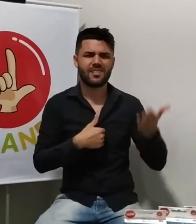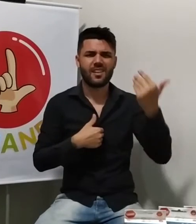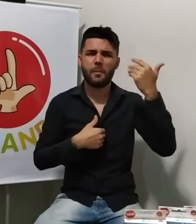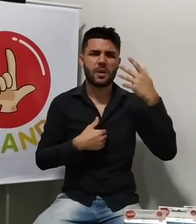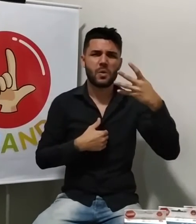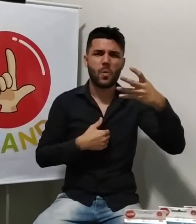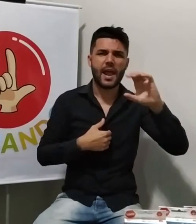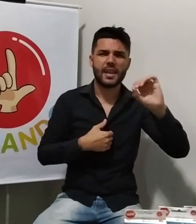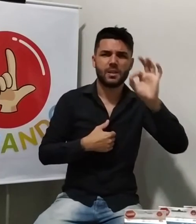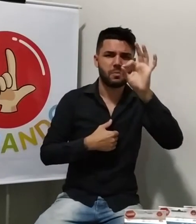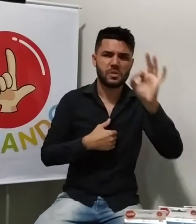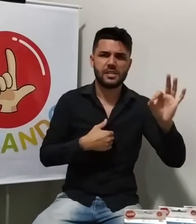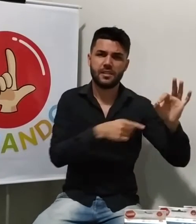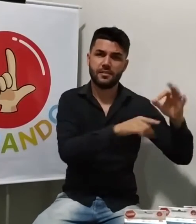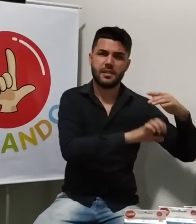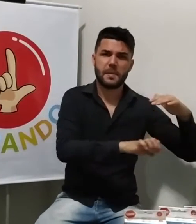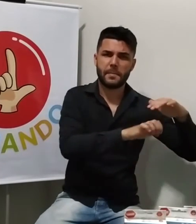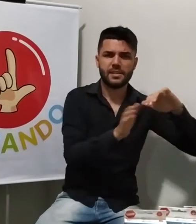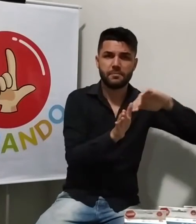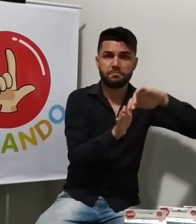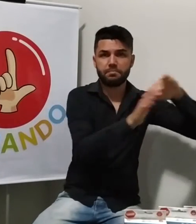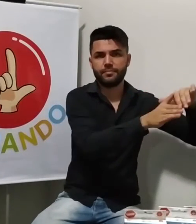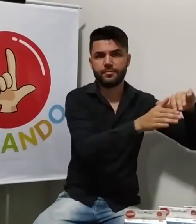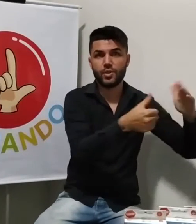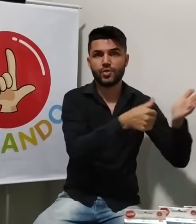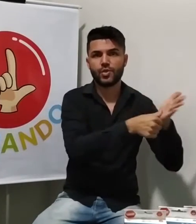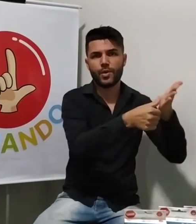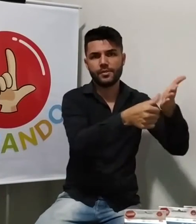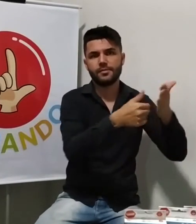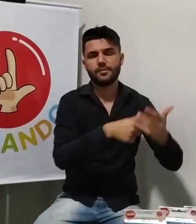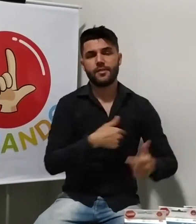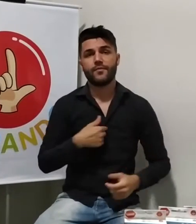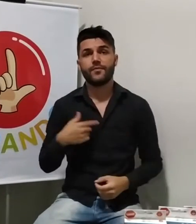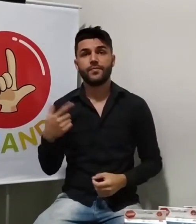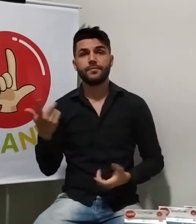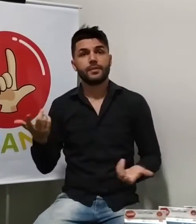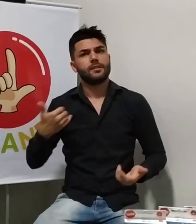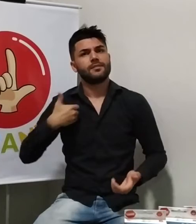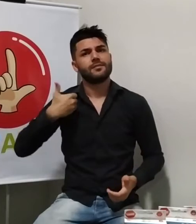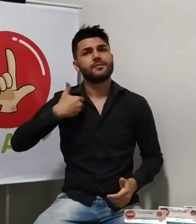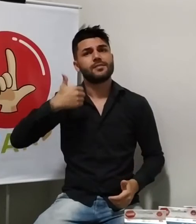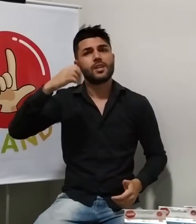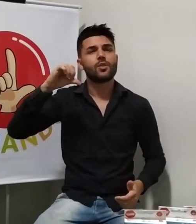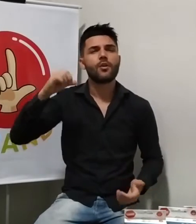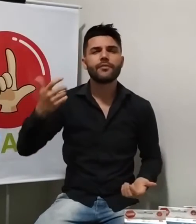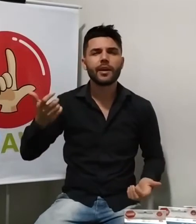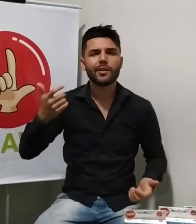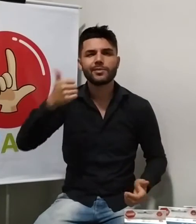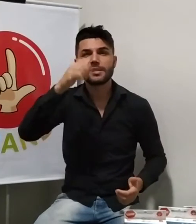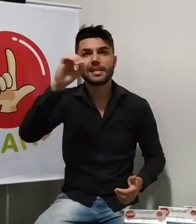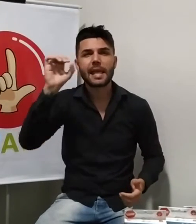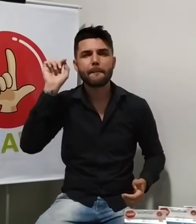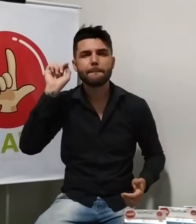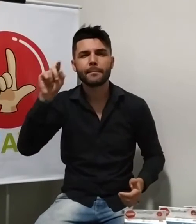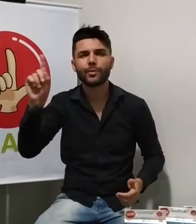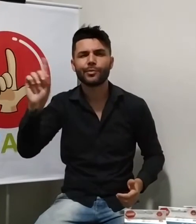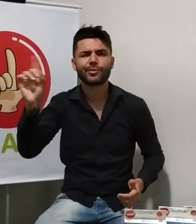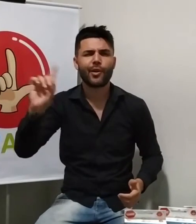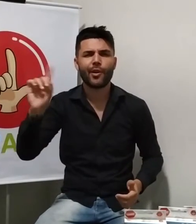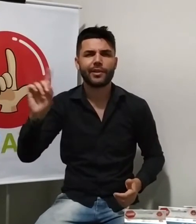para BH, montei um escritóriozinho aqui de 20 metros quadrados, contratei um estagiário e a gente começou a vender joguinho para todo mundo, claro. E nosso modelo de